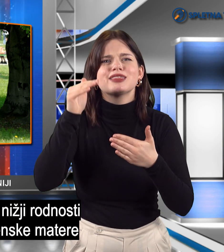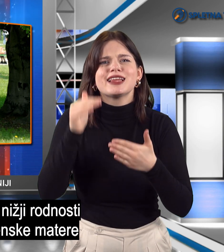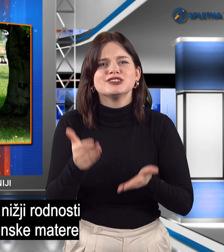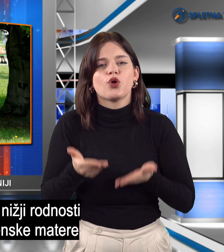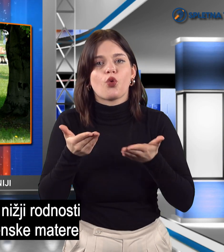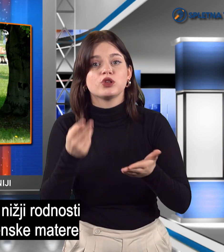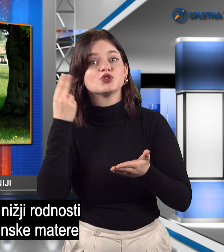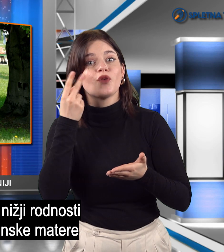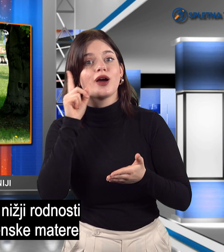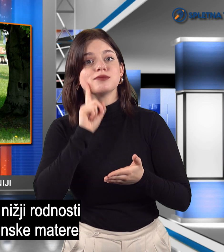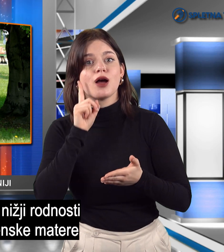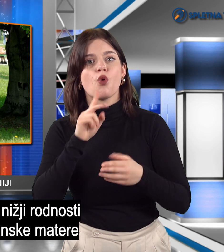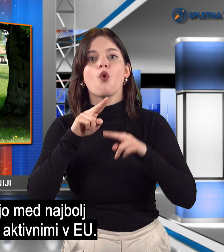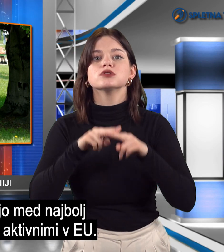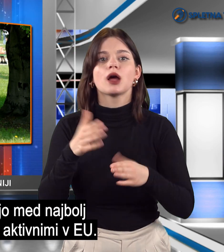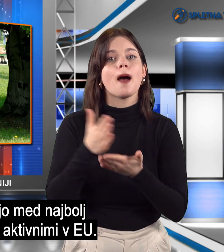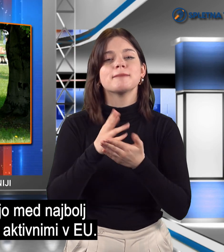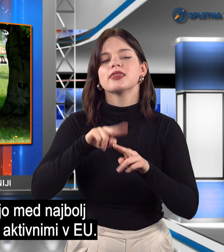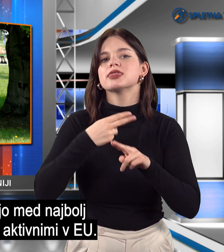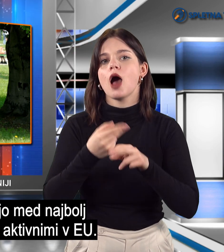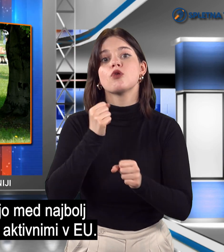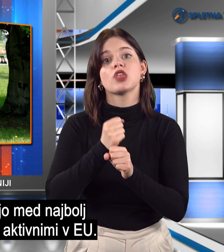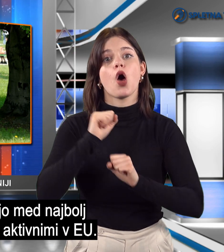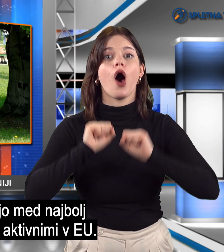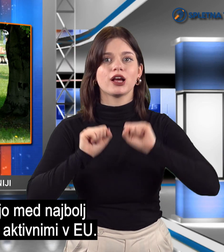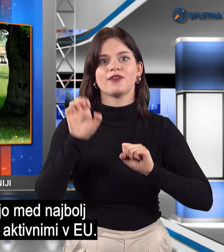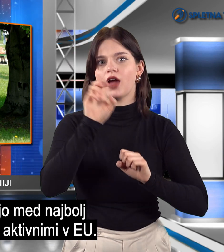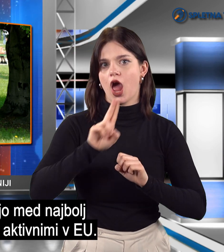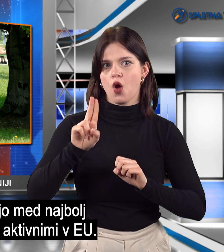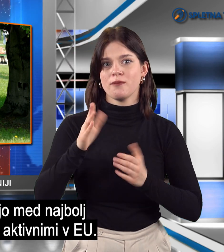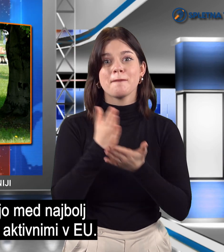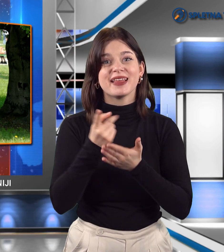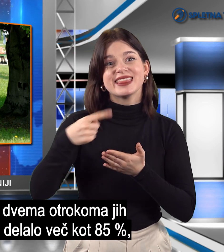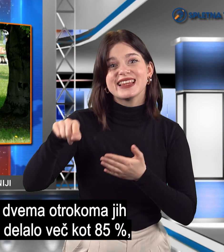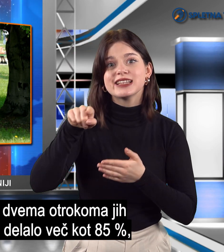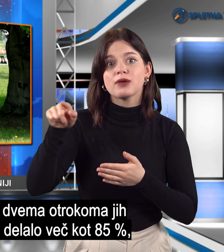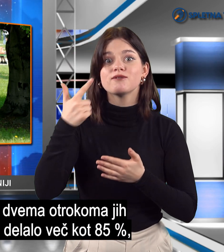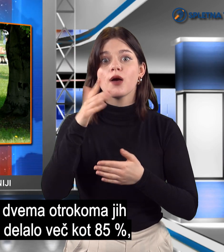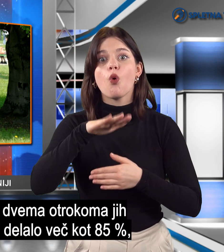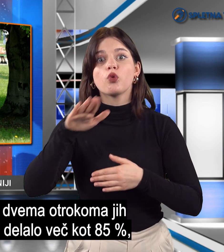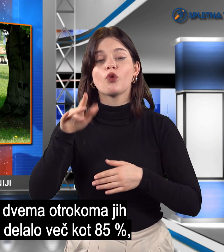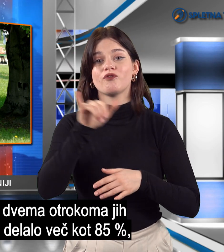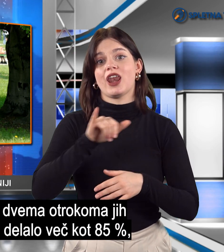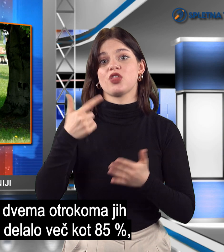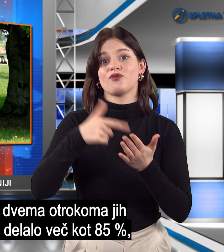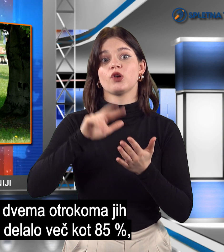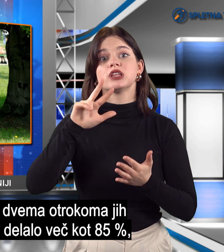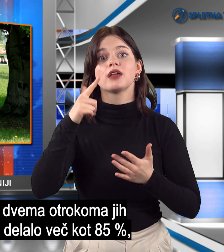Kljub nižji rodnosti slovenske matere ostajajo med najbolj delovno aktivnimi v Evropski uniji.